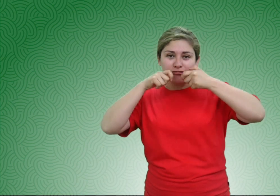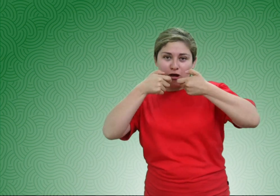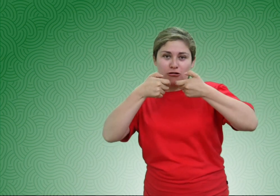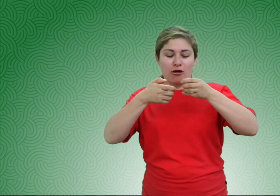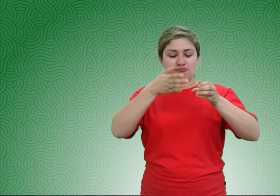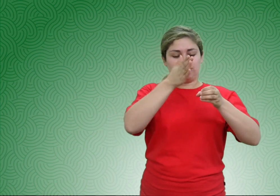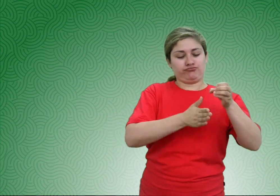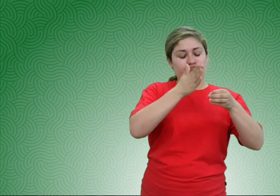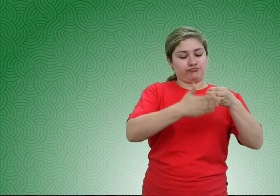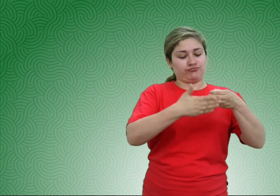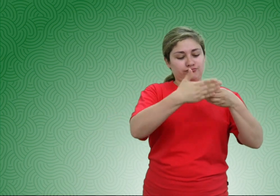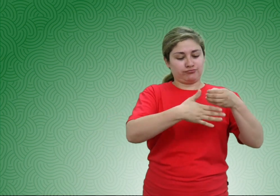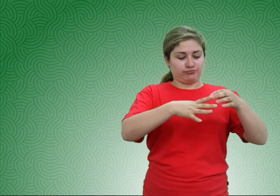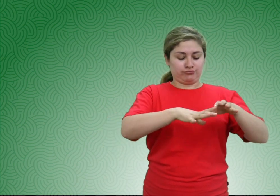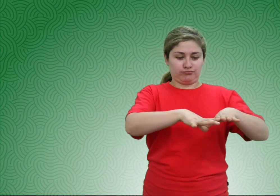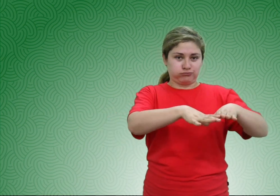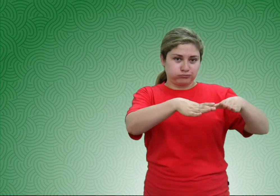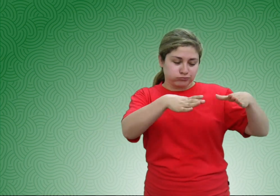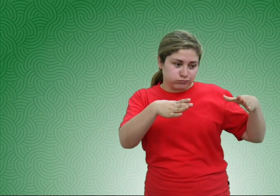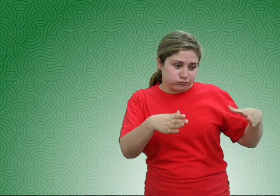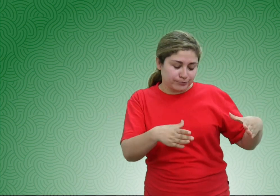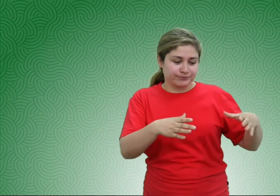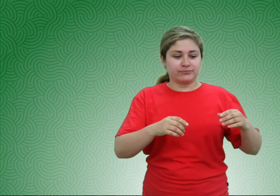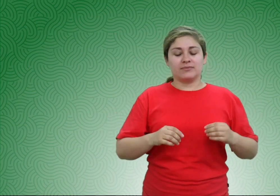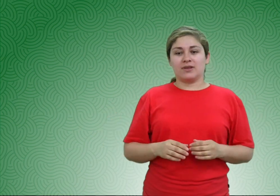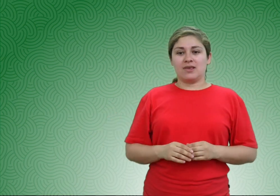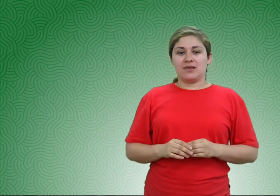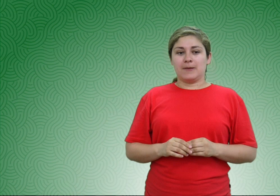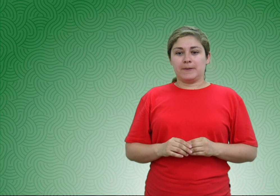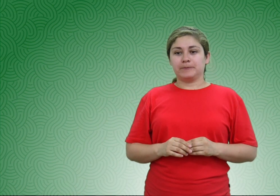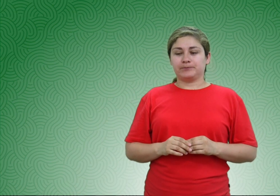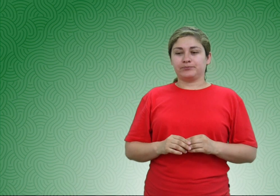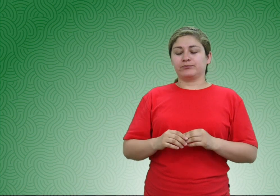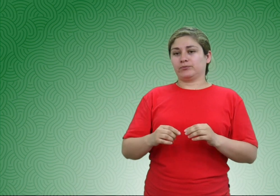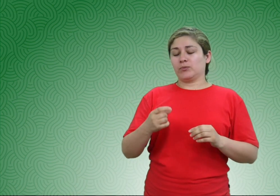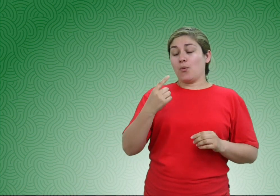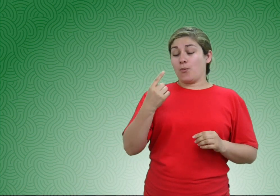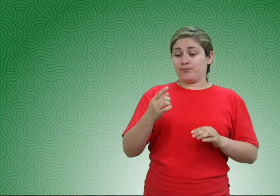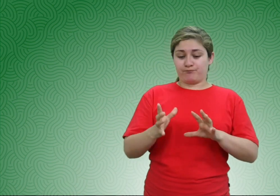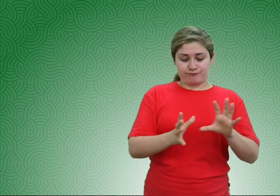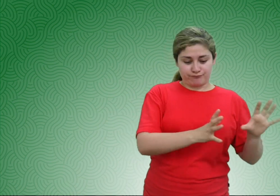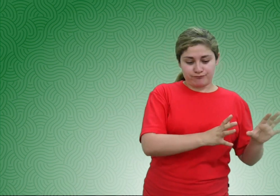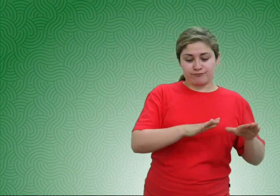¿Cómo lo vamos a preparar? Primero vamos a tomar los choclos y los vamos a